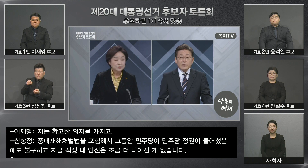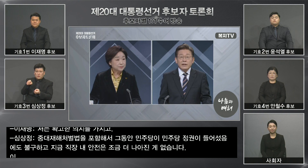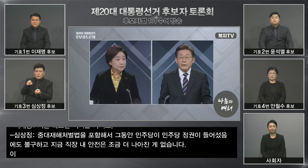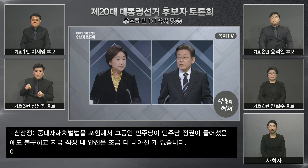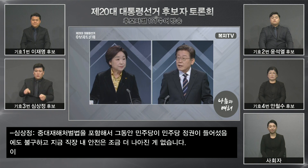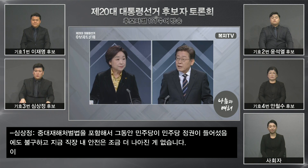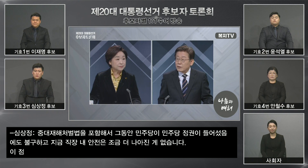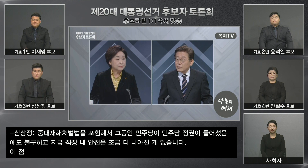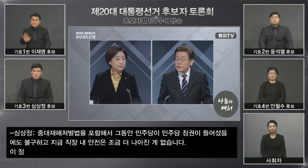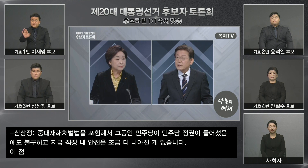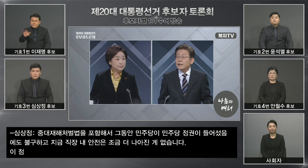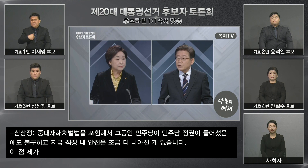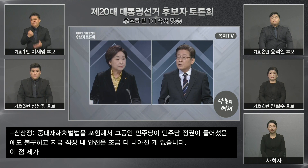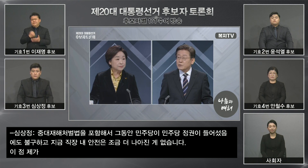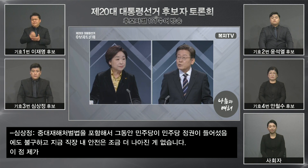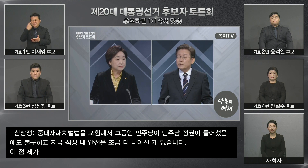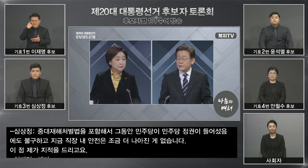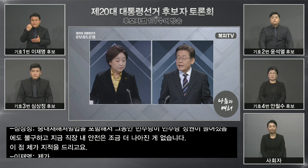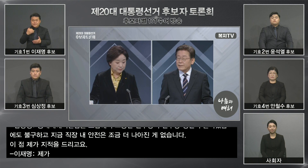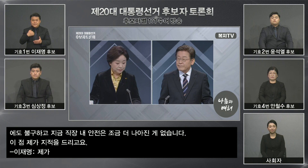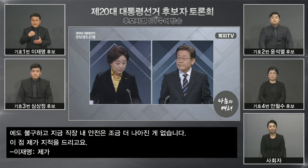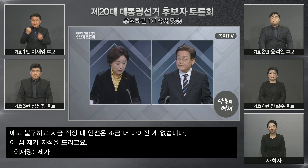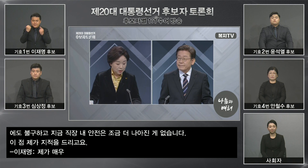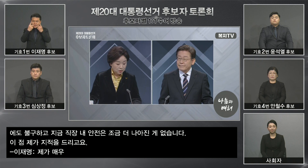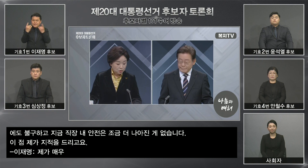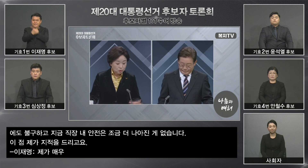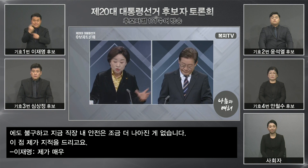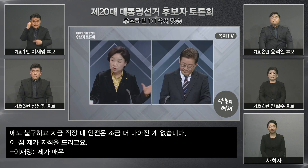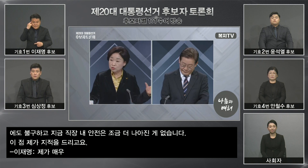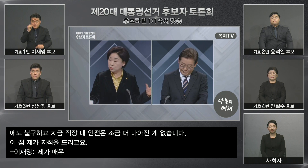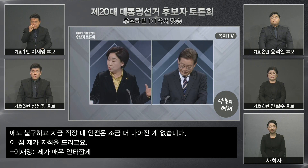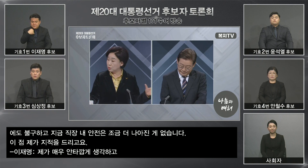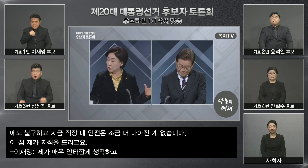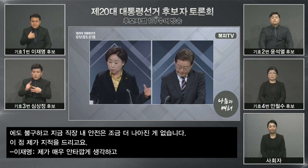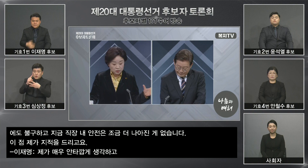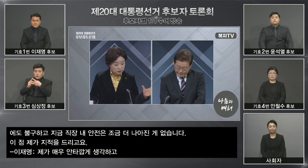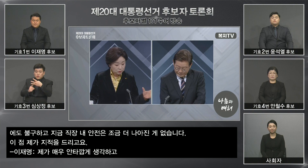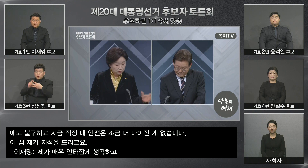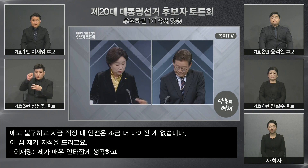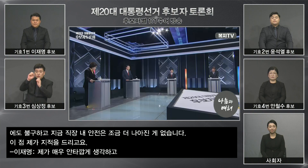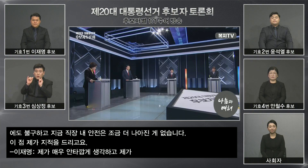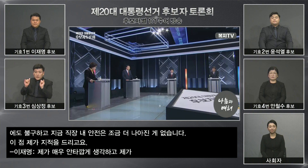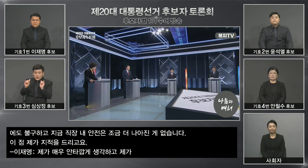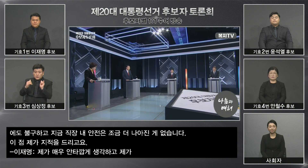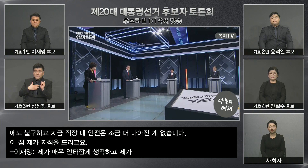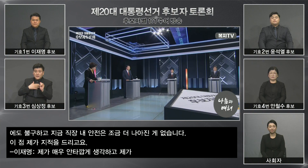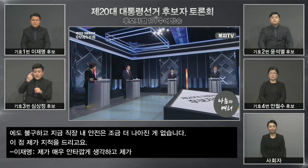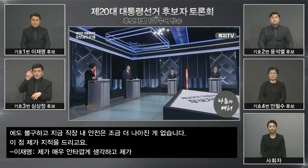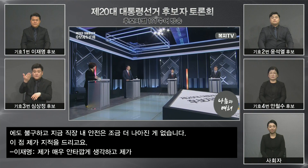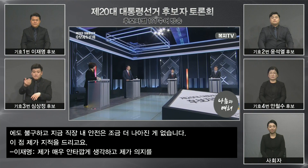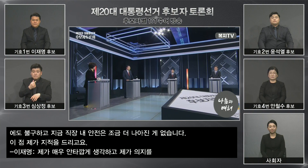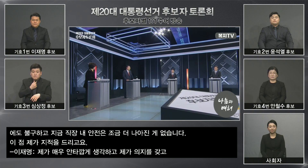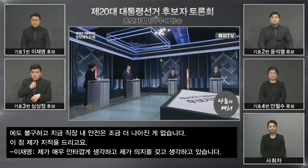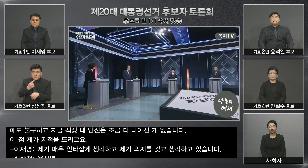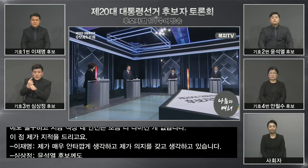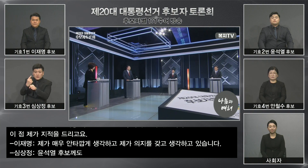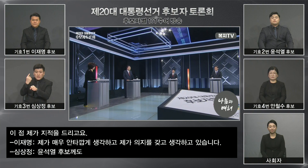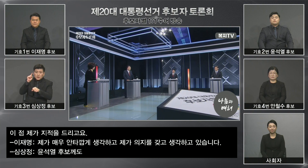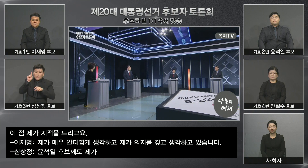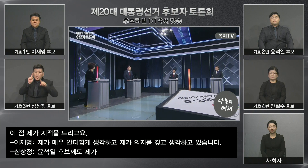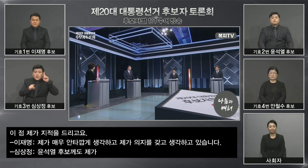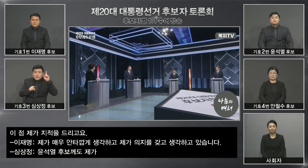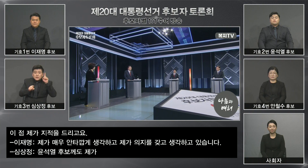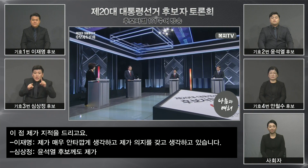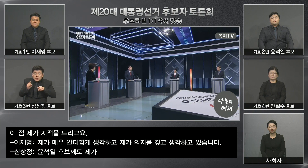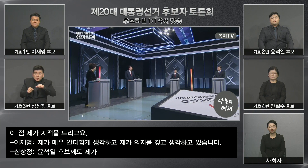매우 안타깝게 생각하고 의지를 가지고 있는 부분입니다. 윤석열 후보께도 제가 좀 질문 드리겠는데 작년에 산재로 몇 명